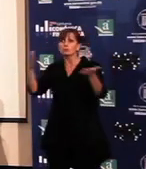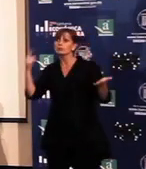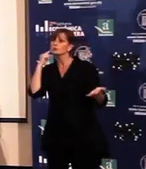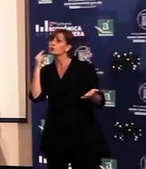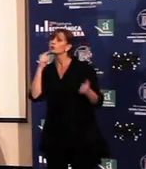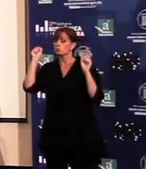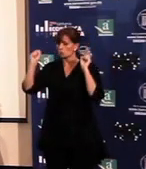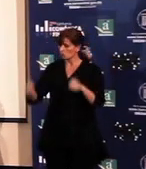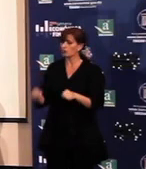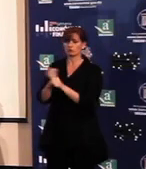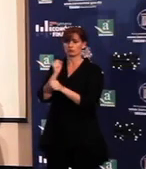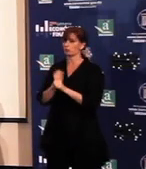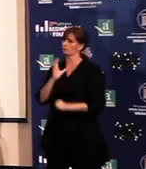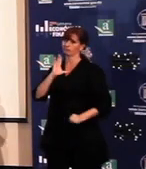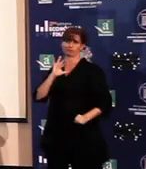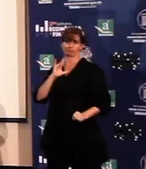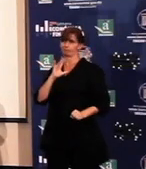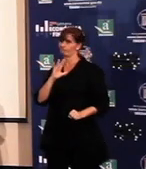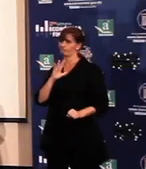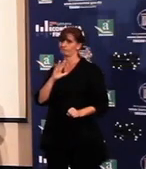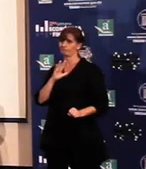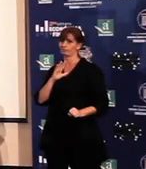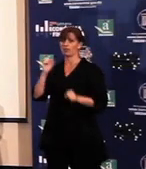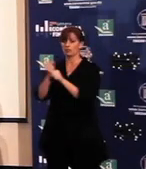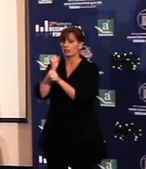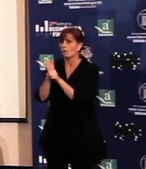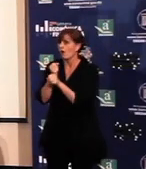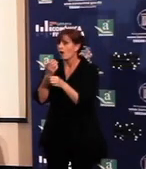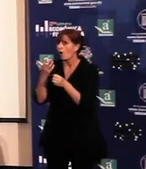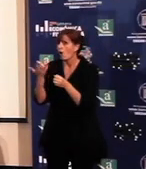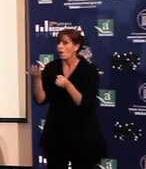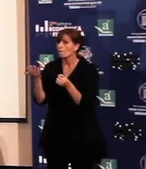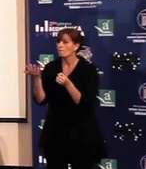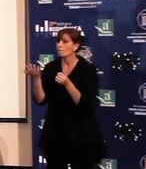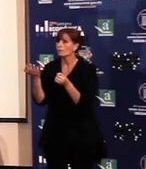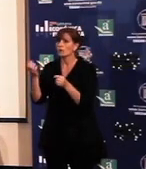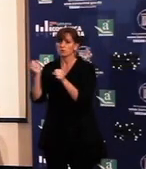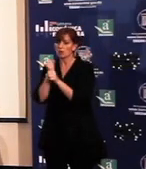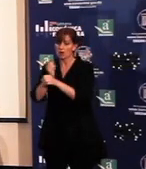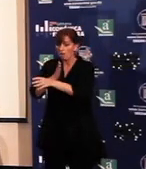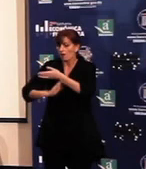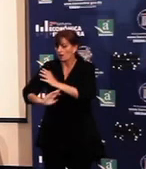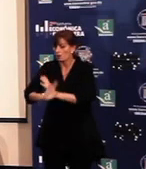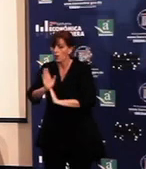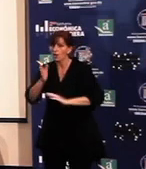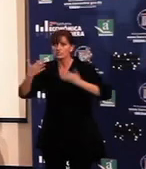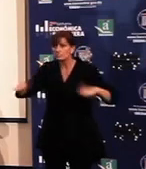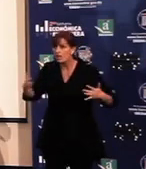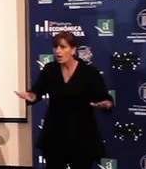hacer en perfectas condiciones y no solamente trabajo obrero trabajo